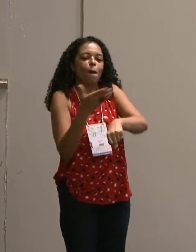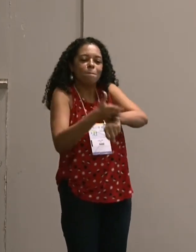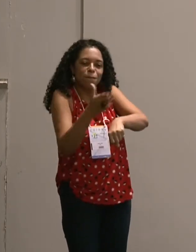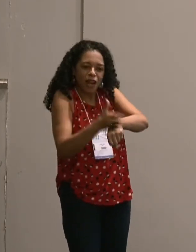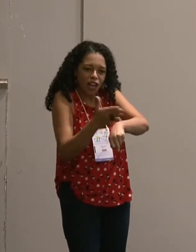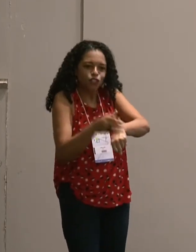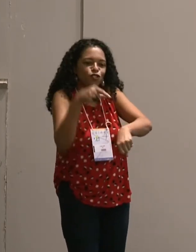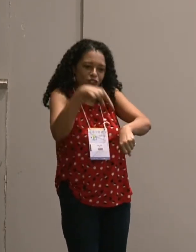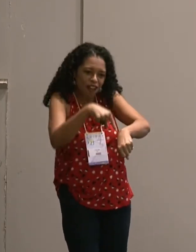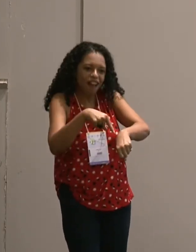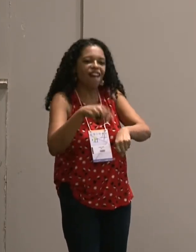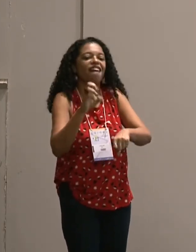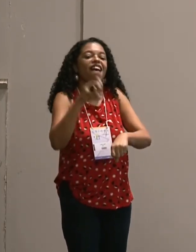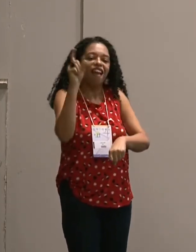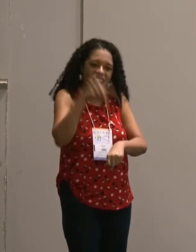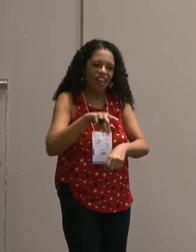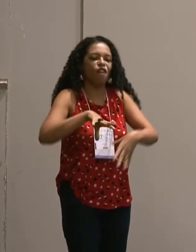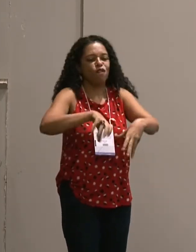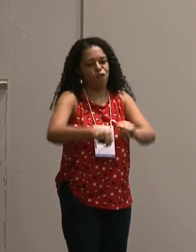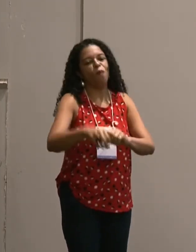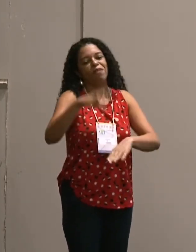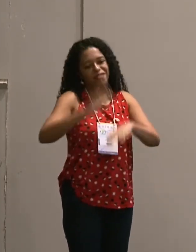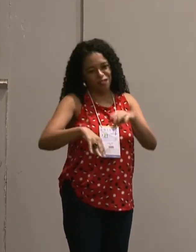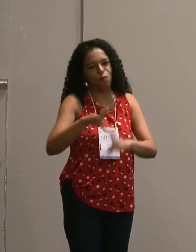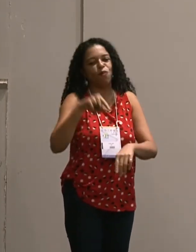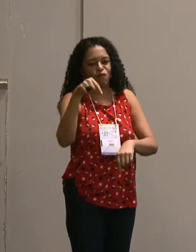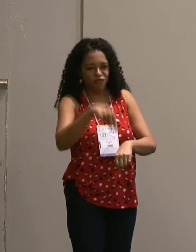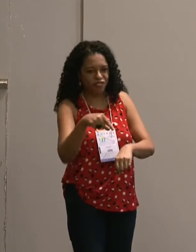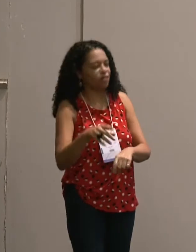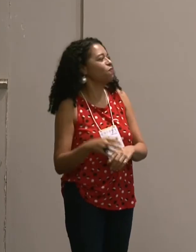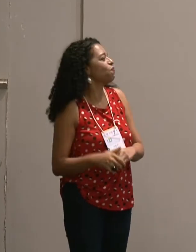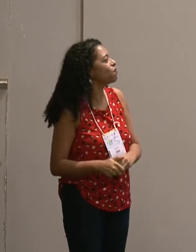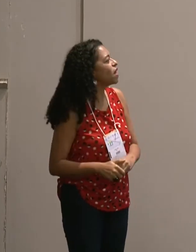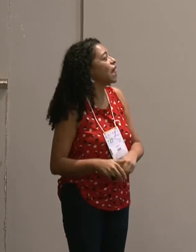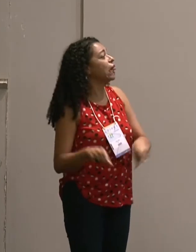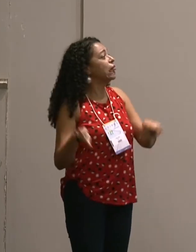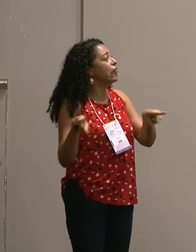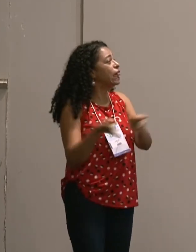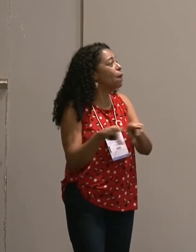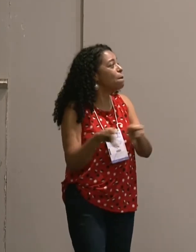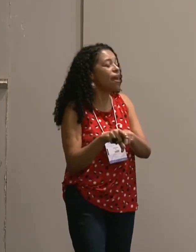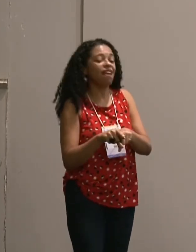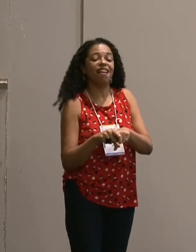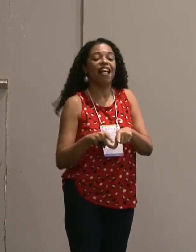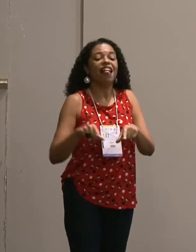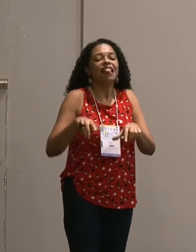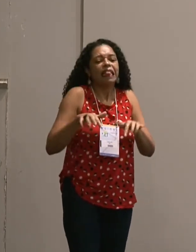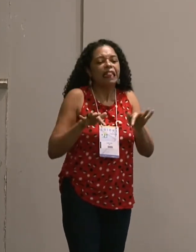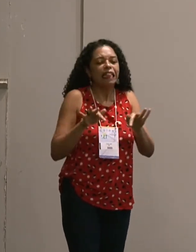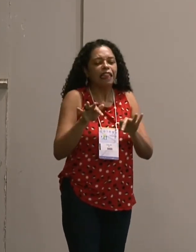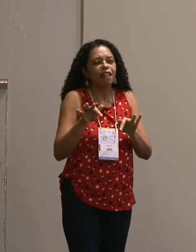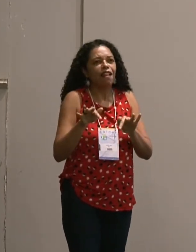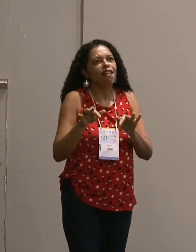também prática da agricultura tinha curso de formação profissional também as propostas nessa época.